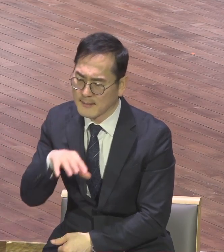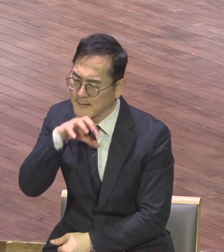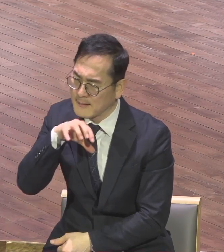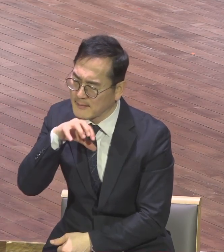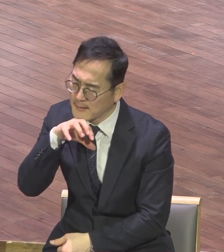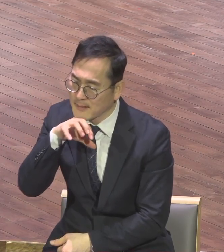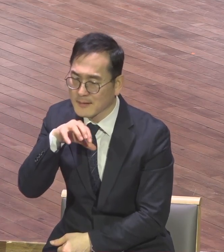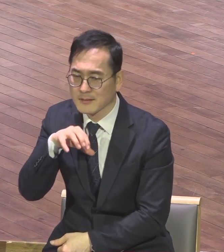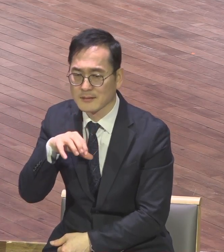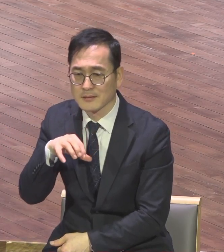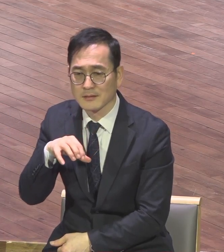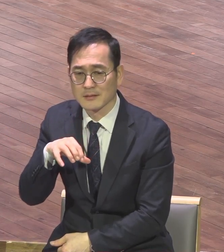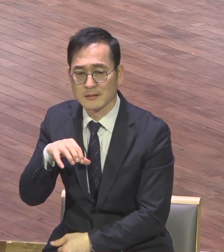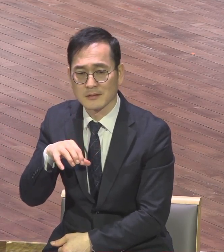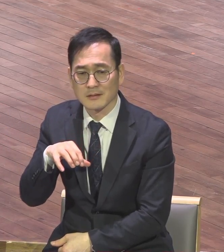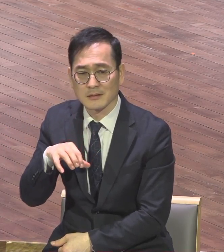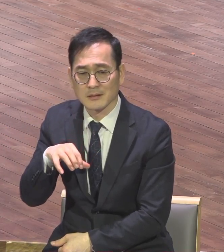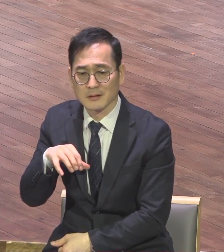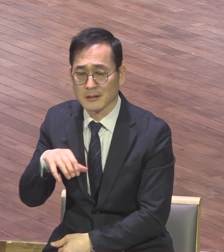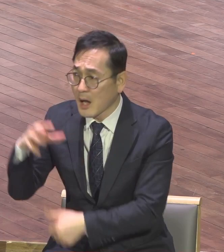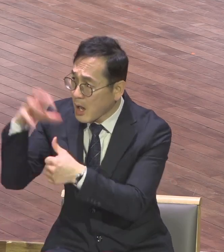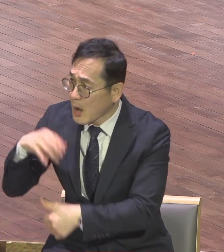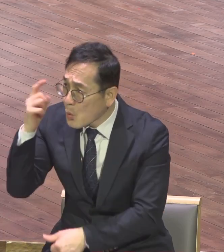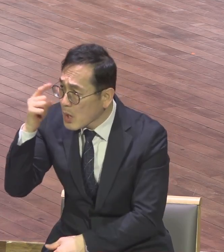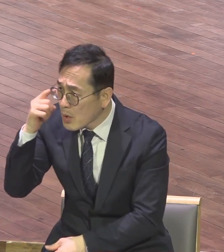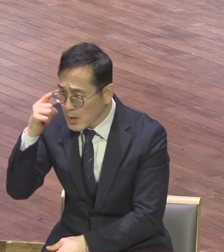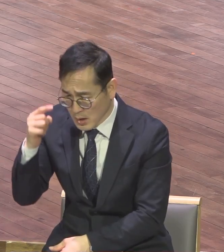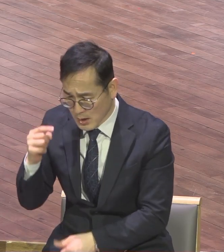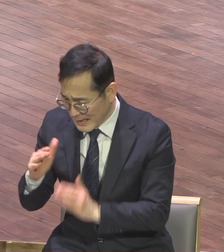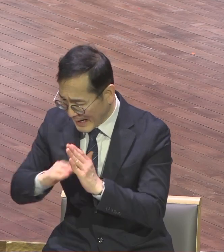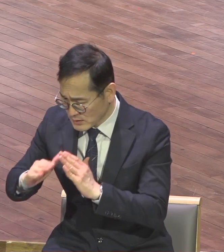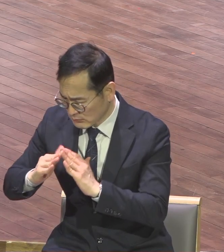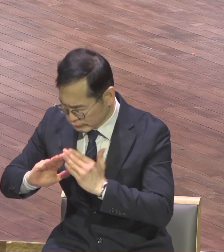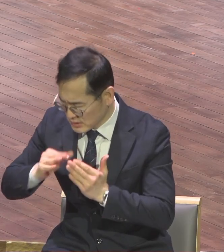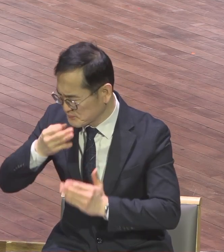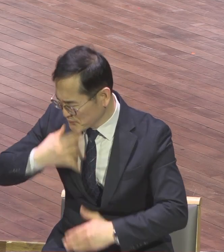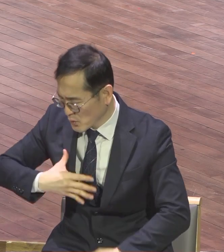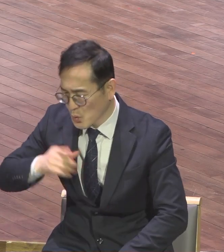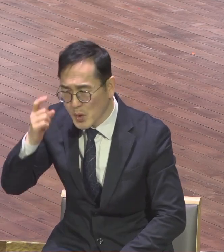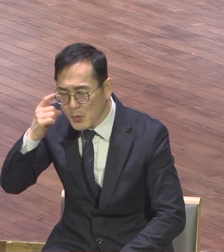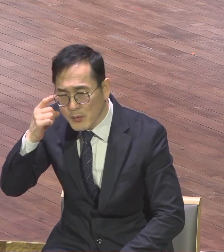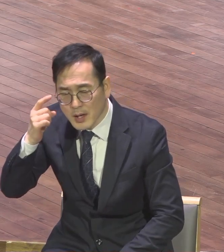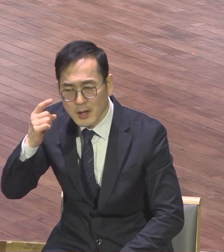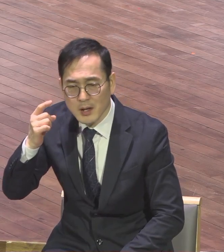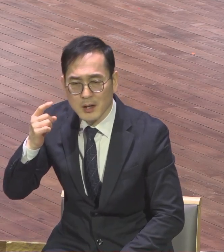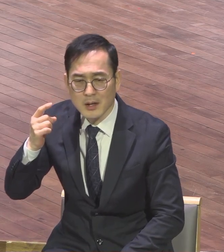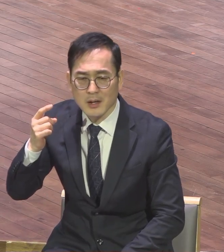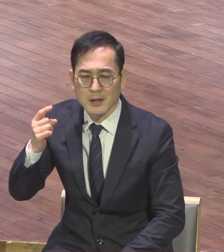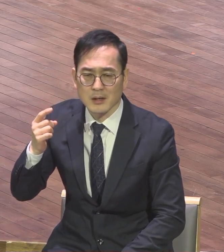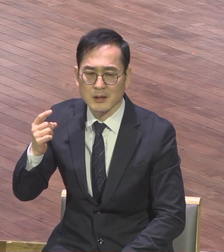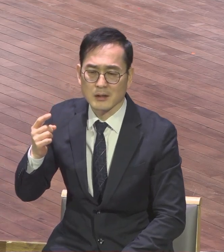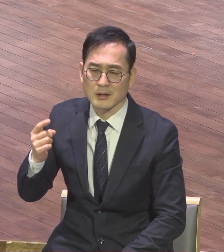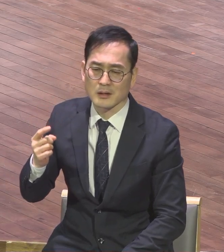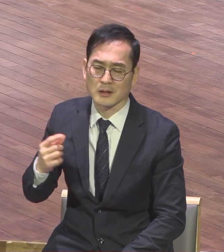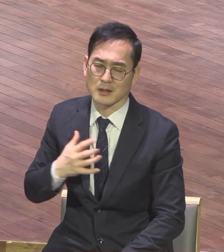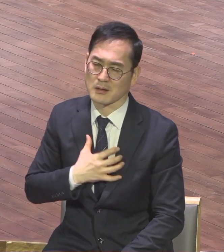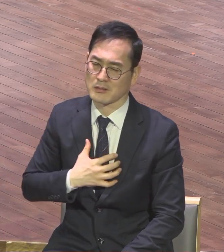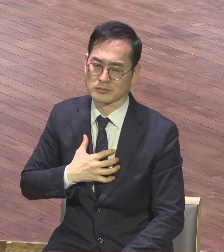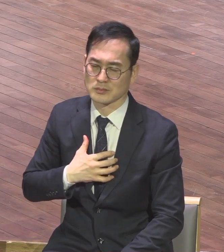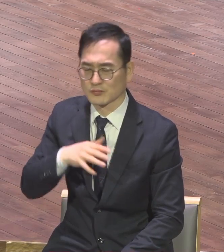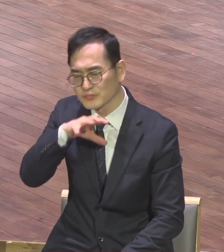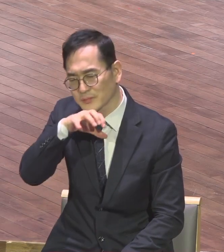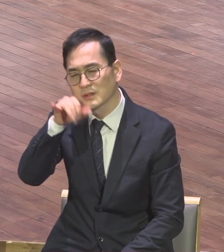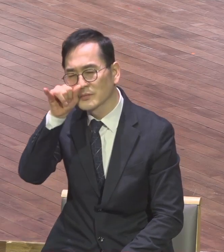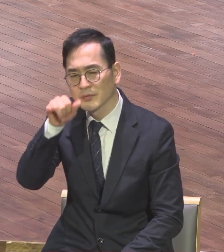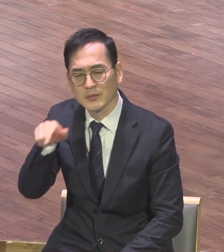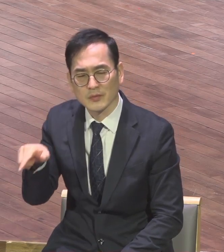몰랐습니다. 여전히 현장은 모르고 있습니다. 왜 가정이 어려울 수밖에 없는지. 요즘 어르신들은 이렇게 말씀하세요. 요즘 애들 뭐 다 좋은 거